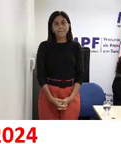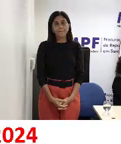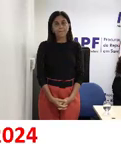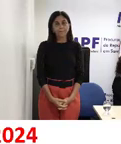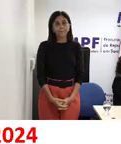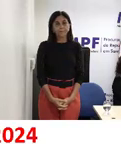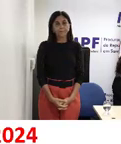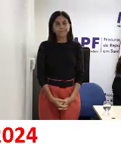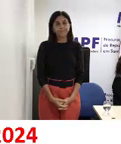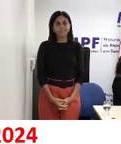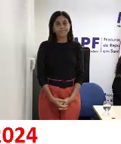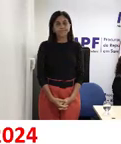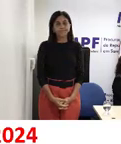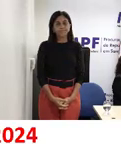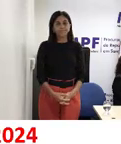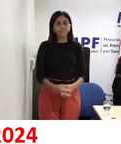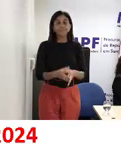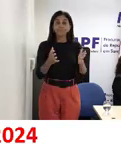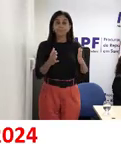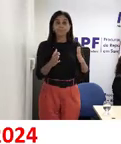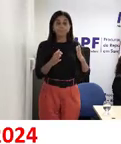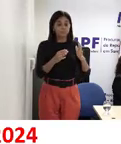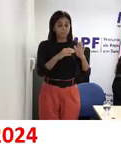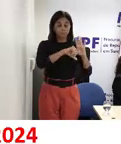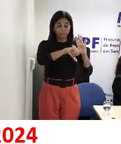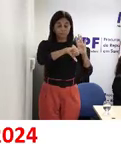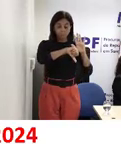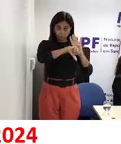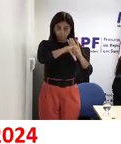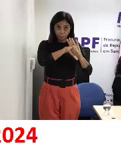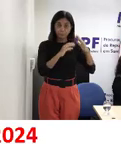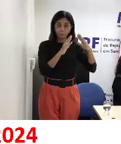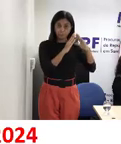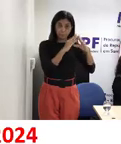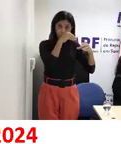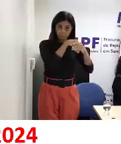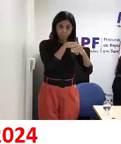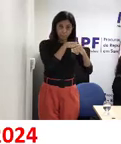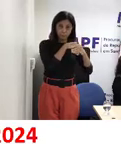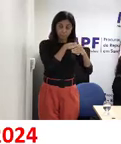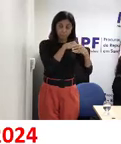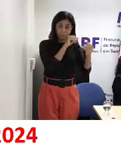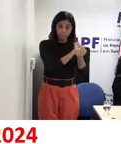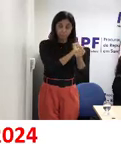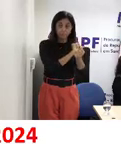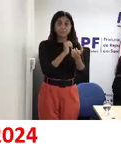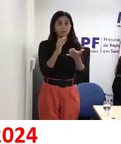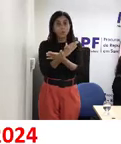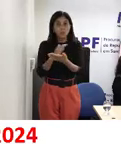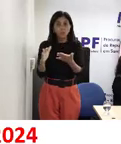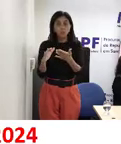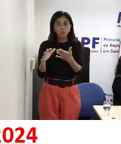vêm desacompanhado um do outro o cara que produziu em tese ele tem